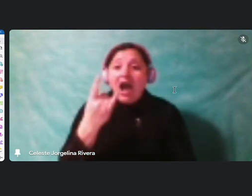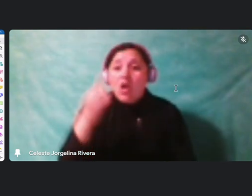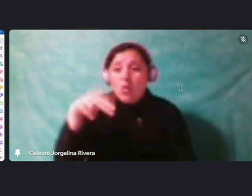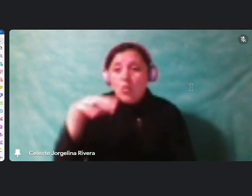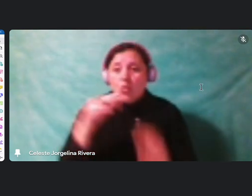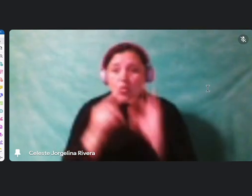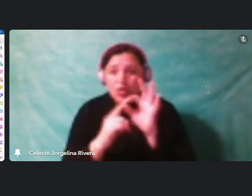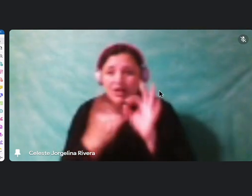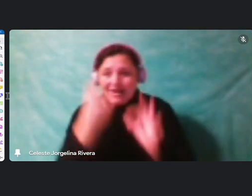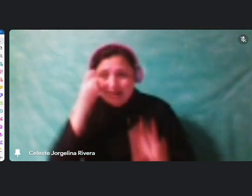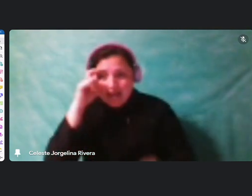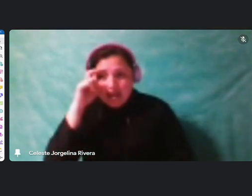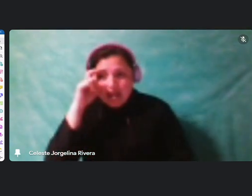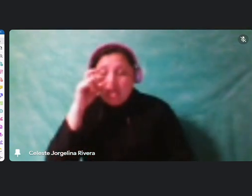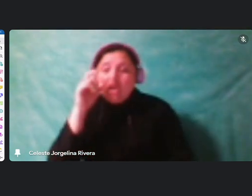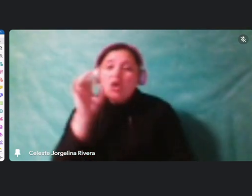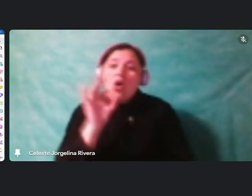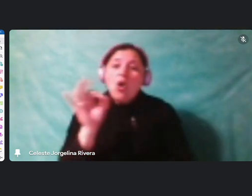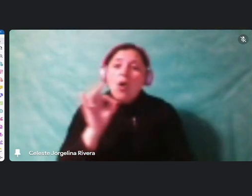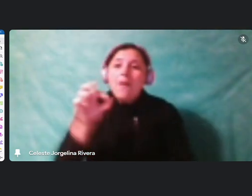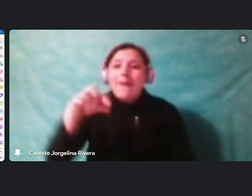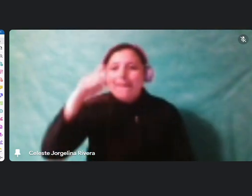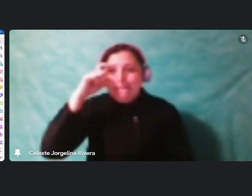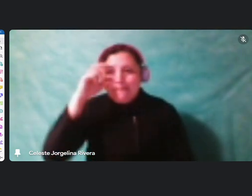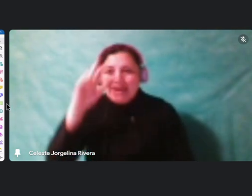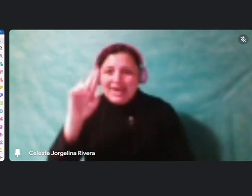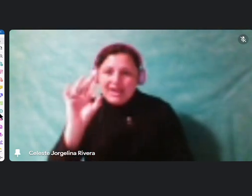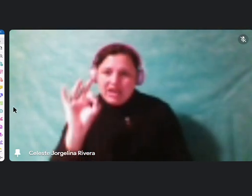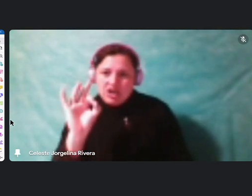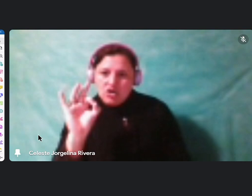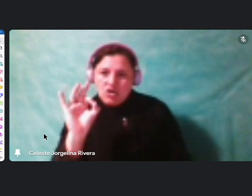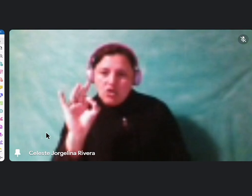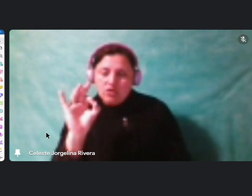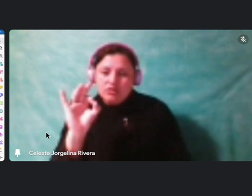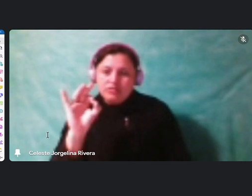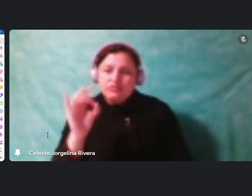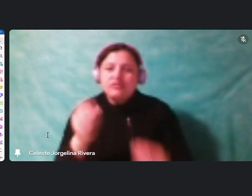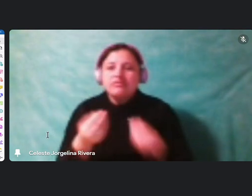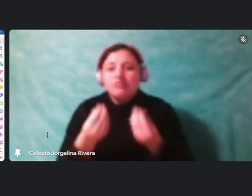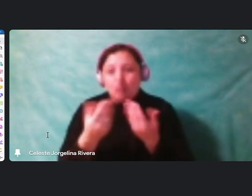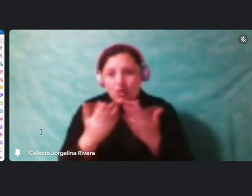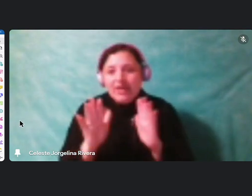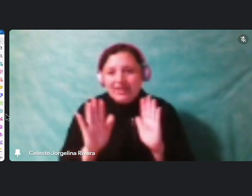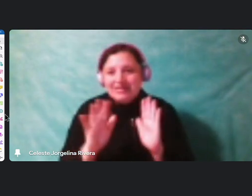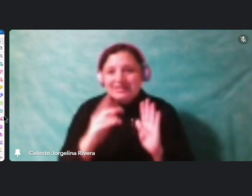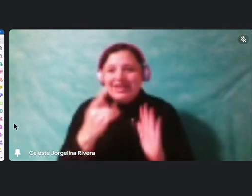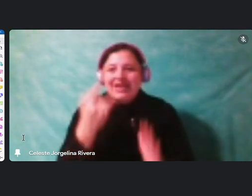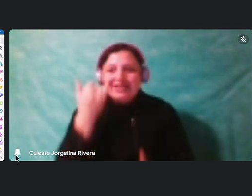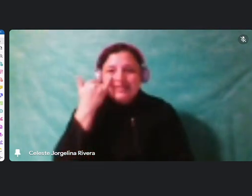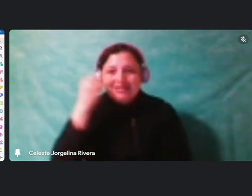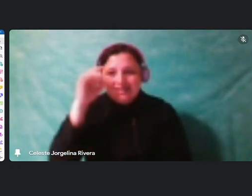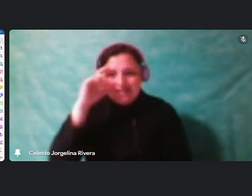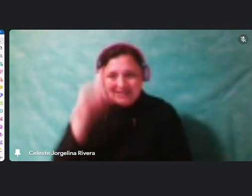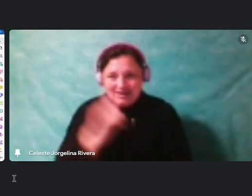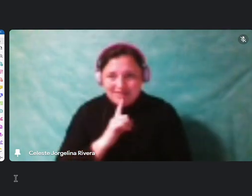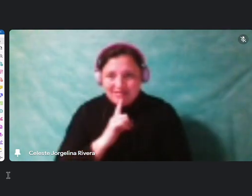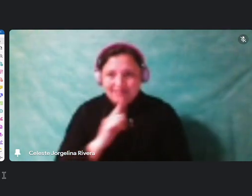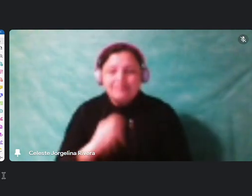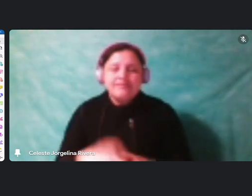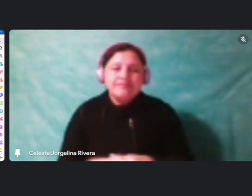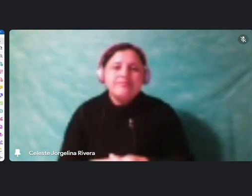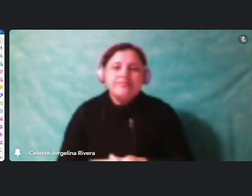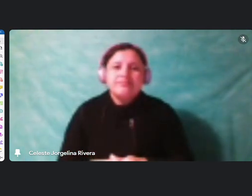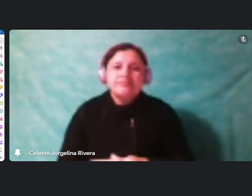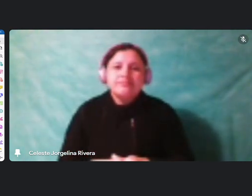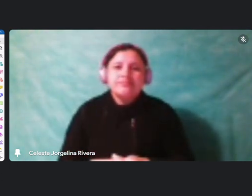creencia. Pero la creencia en el determinismo tecnológico pone en riesgo. ¿Sí? Yo puse